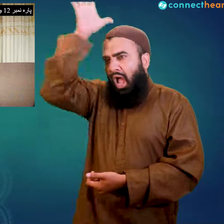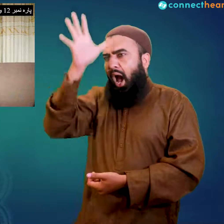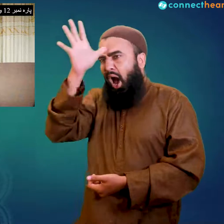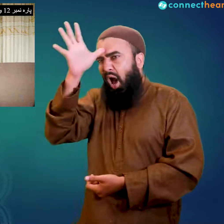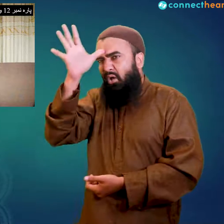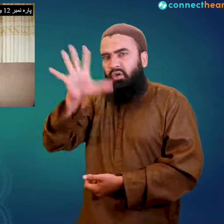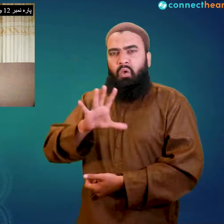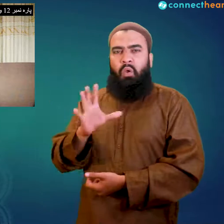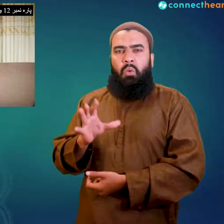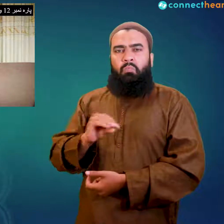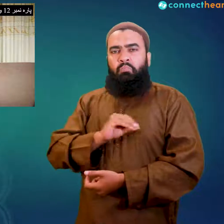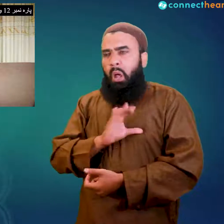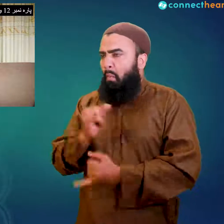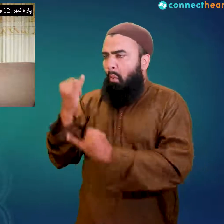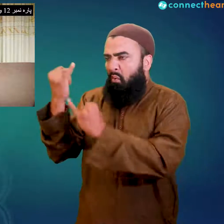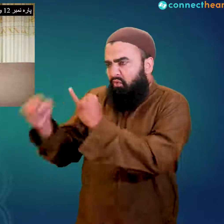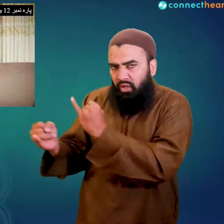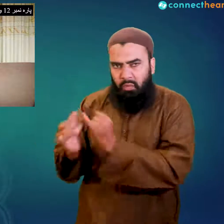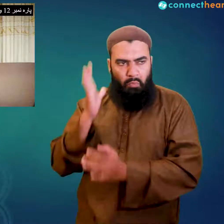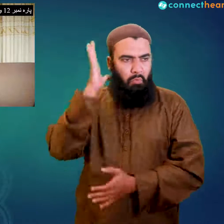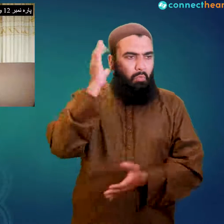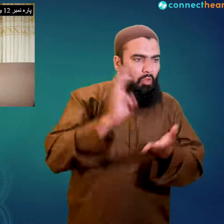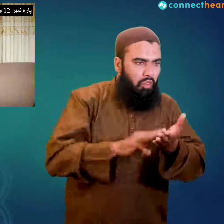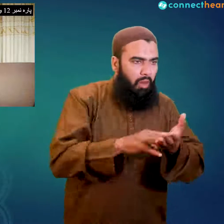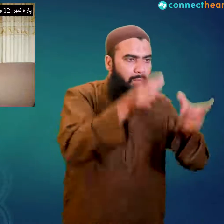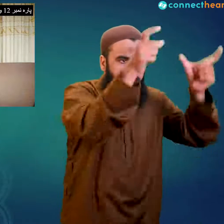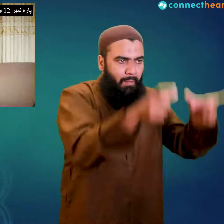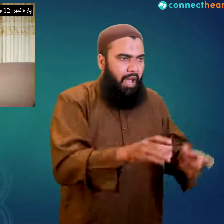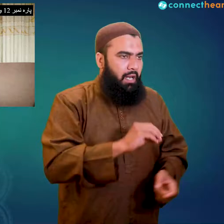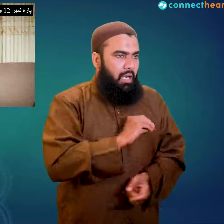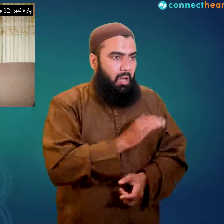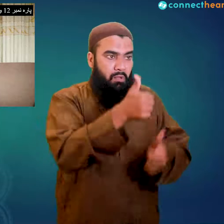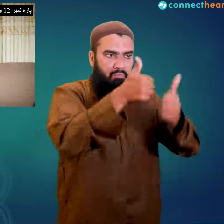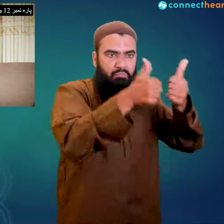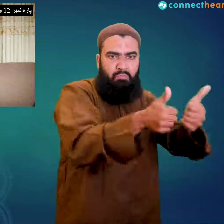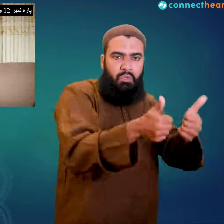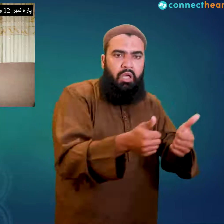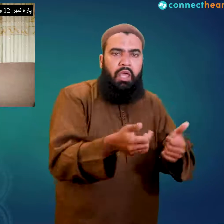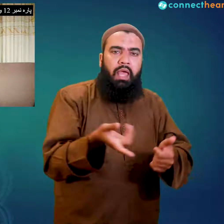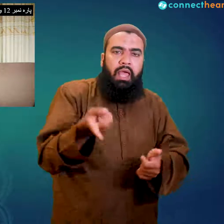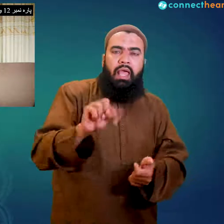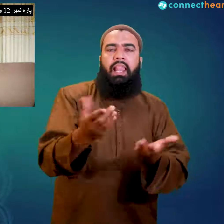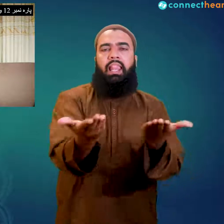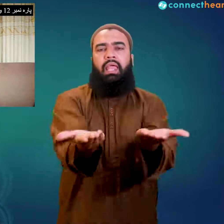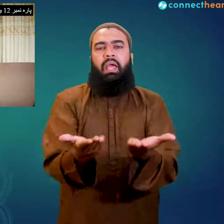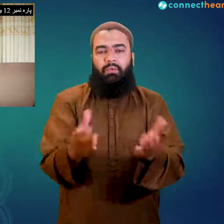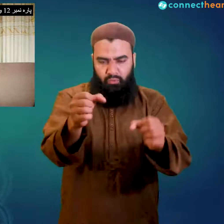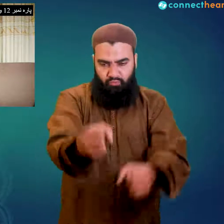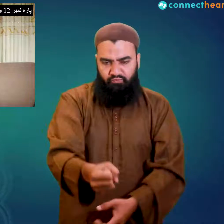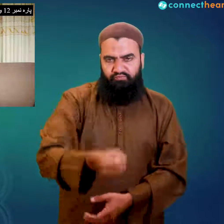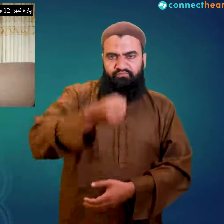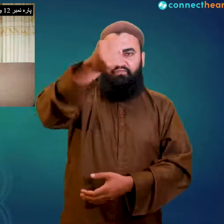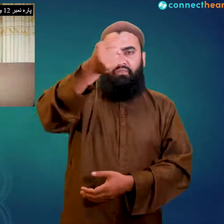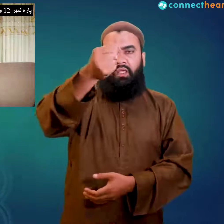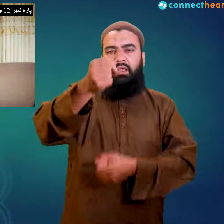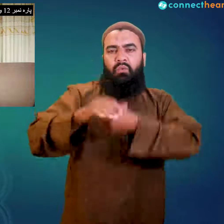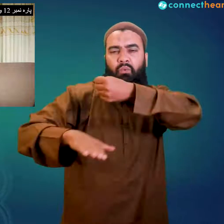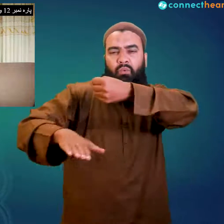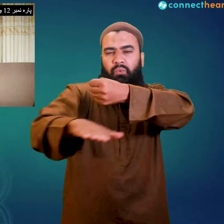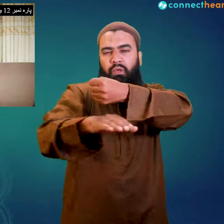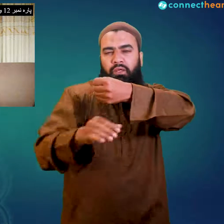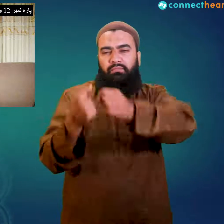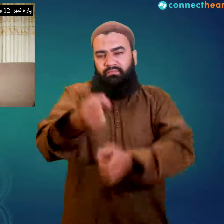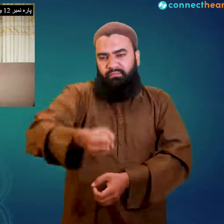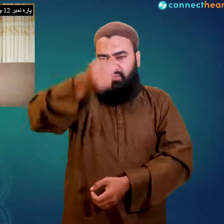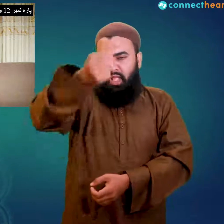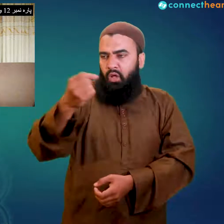بالکل برعکس ہے، اسی طرح آخرت میں ان کا اجر بھی بالکل برعکس ہوگا۔ یعنی جس نے دنیا کے اندر حق